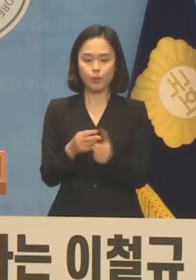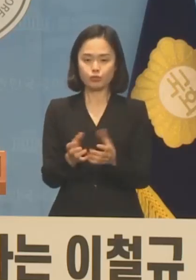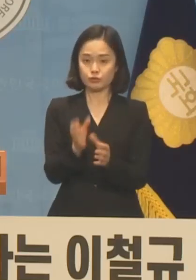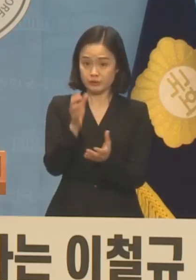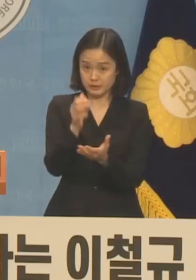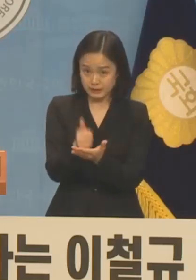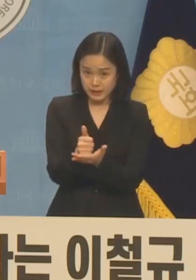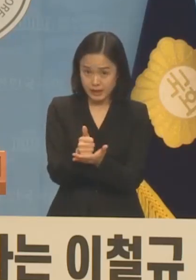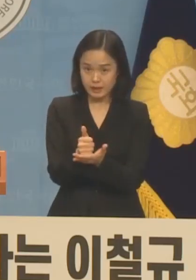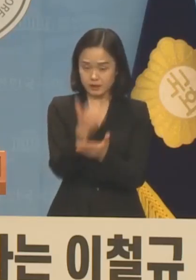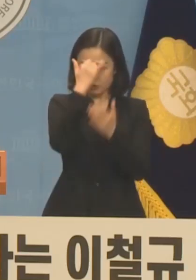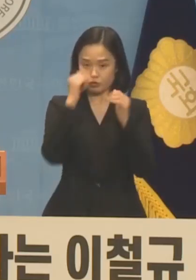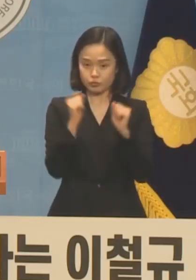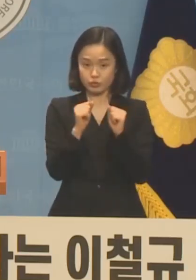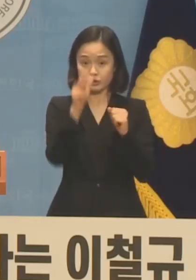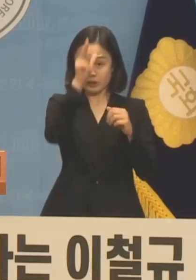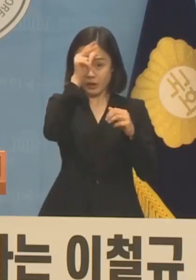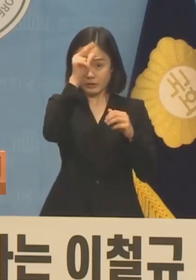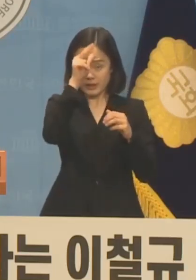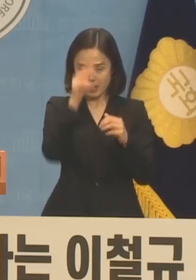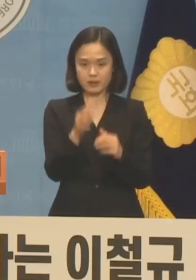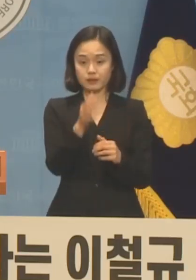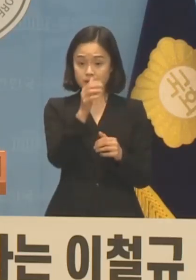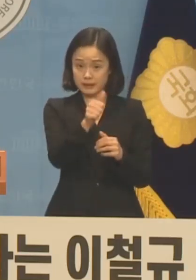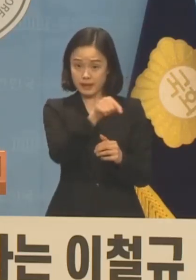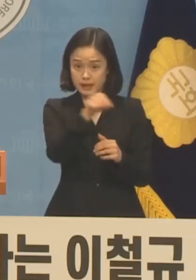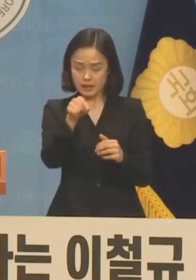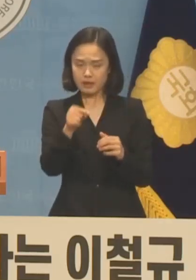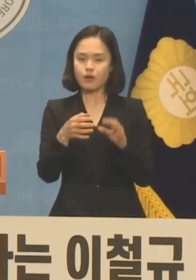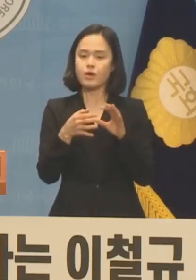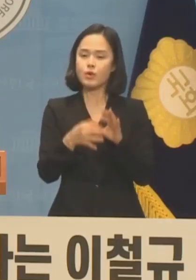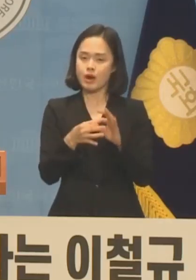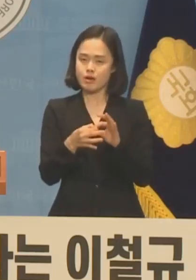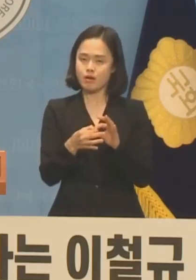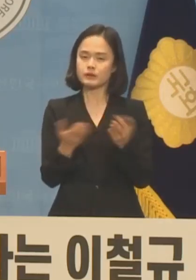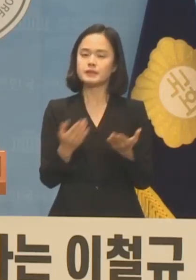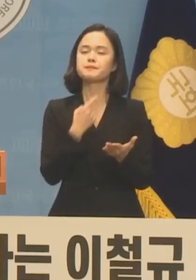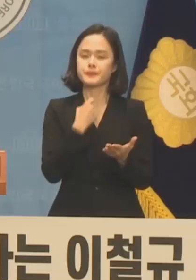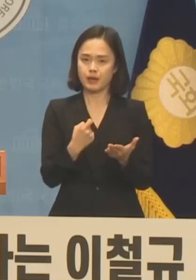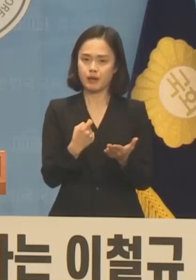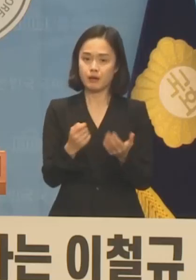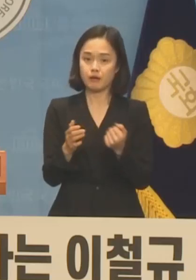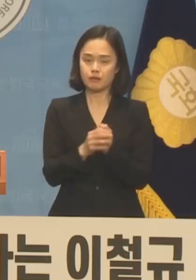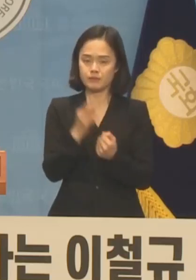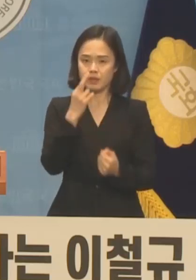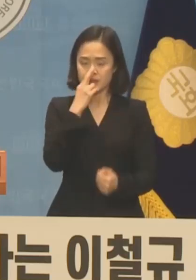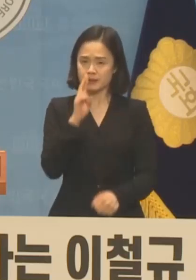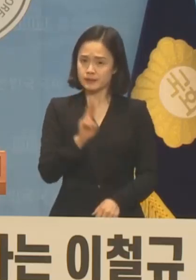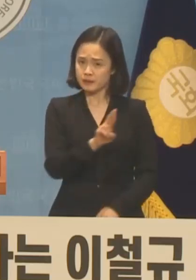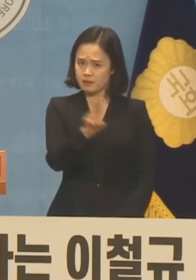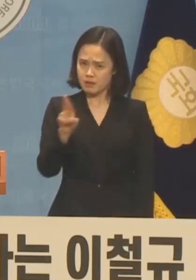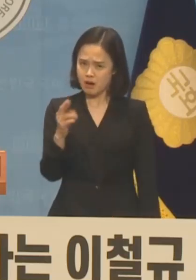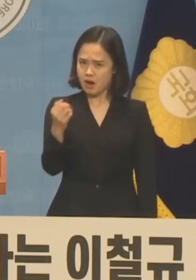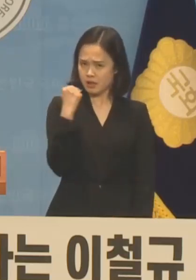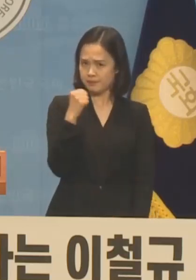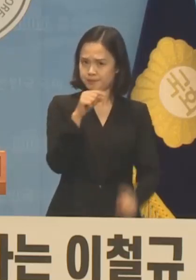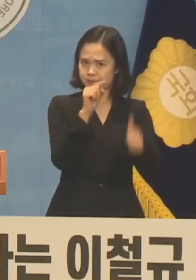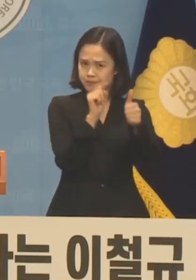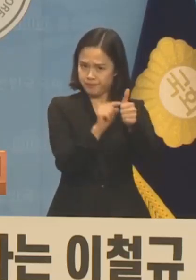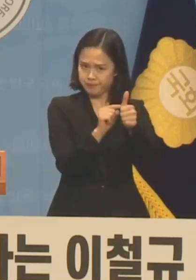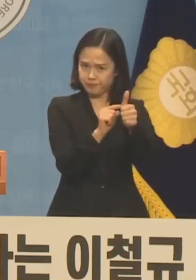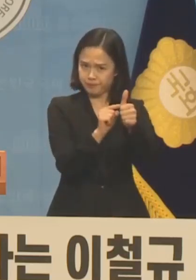충북경찰청장을 역임한 경찰통으로 경찰 내 인맥이 매우 넓고 국민의힘 의원 중에서도